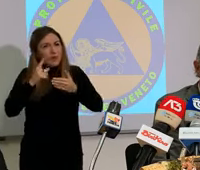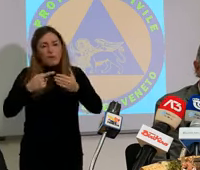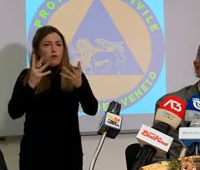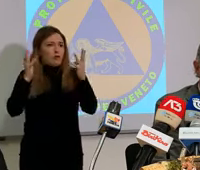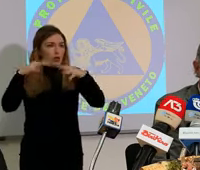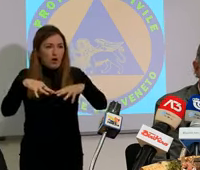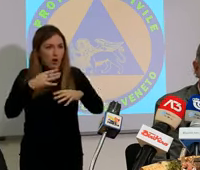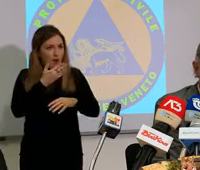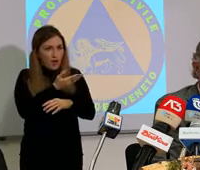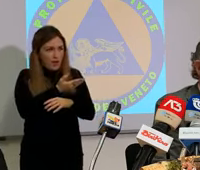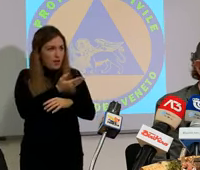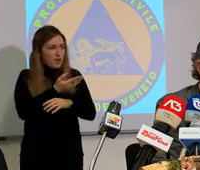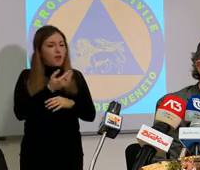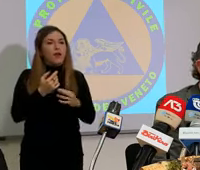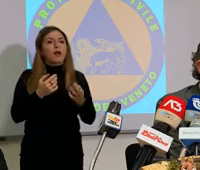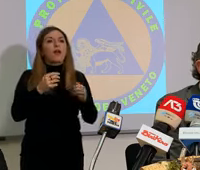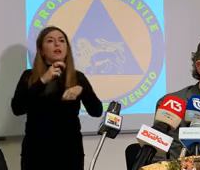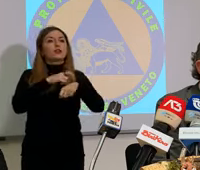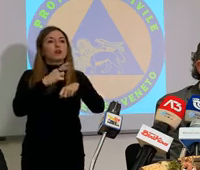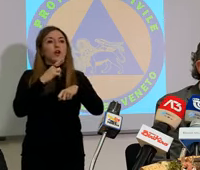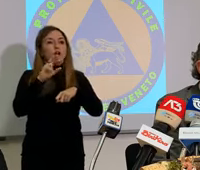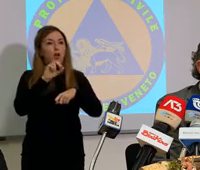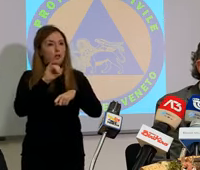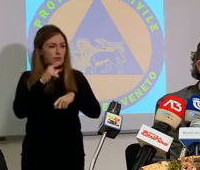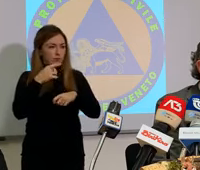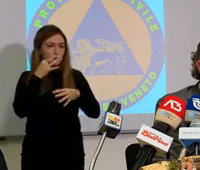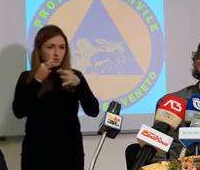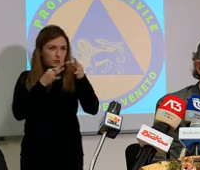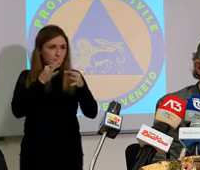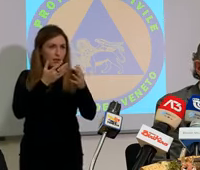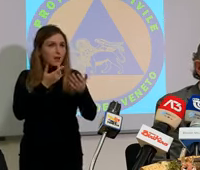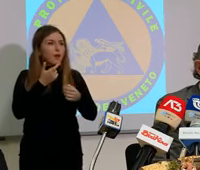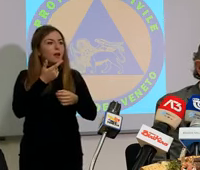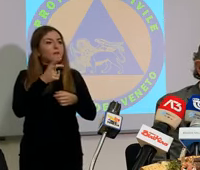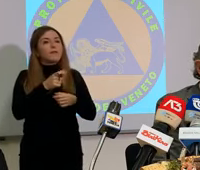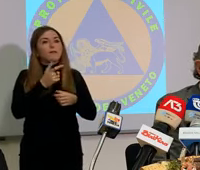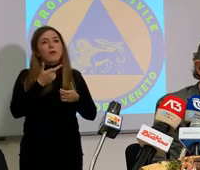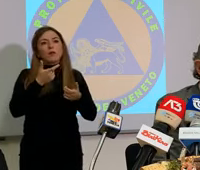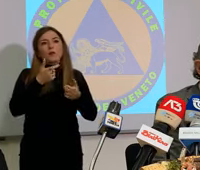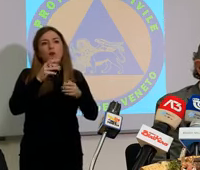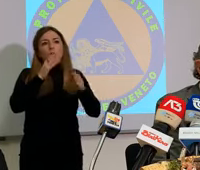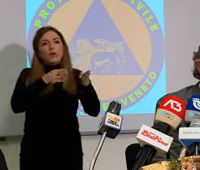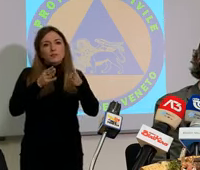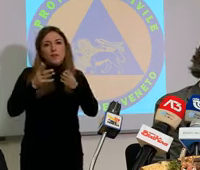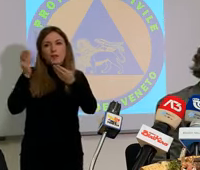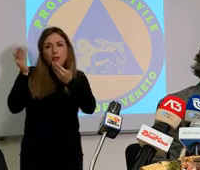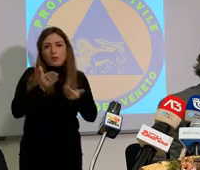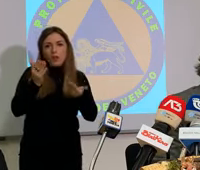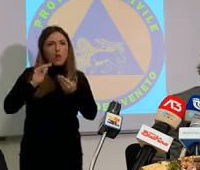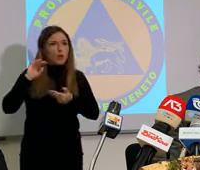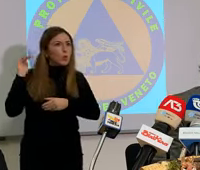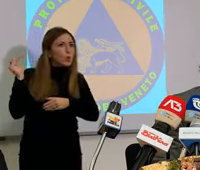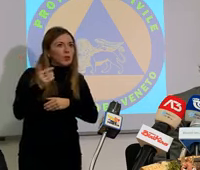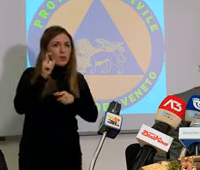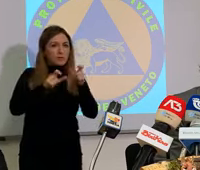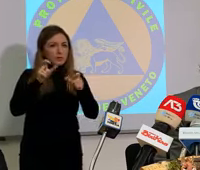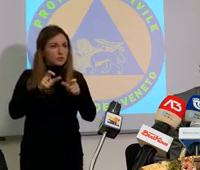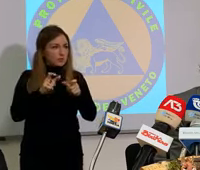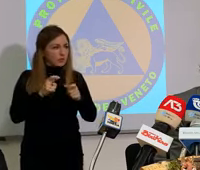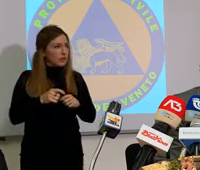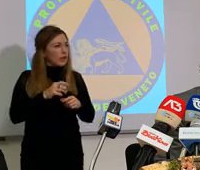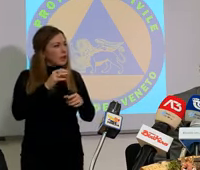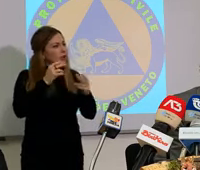dirà dottor rosi che ancora oggi accoglie tutti vi ricordo che abbiamo due quanti sogni totale delle terapie intensive